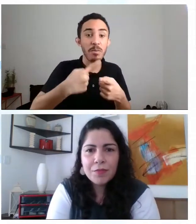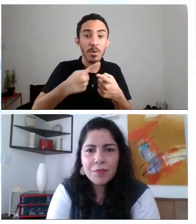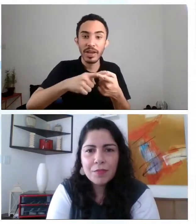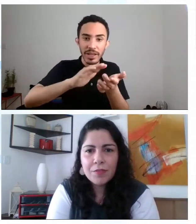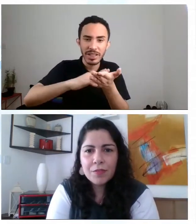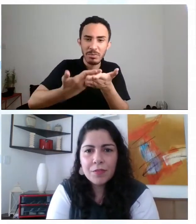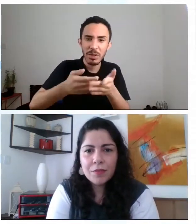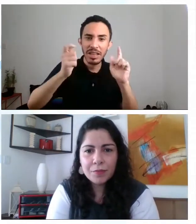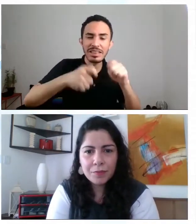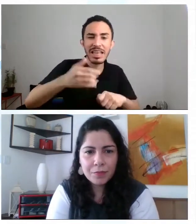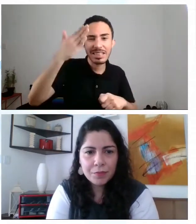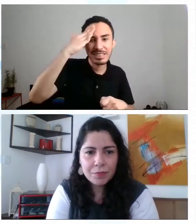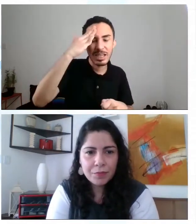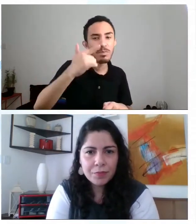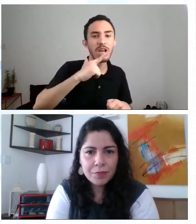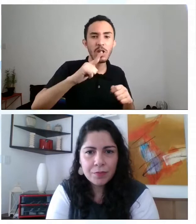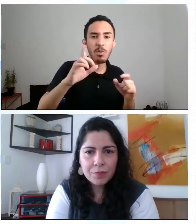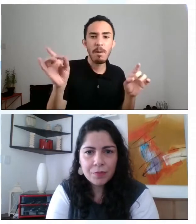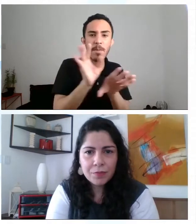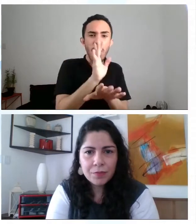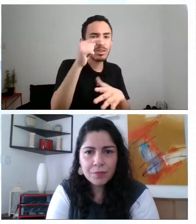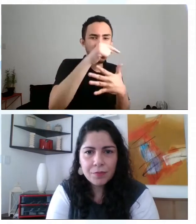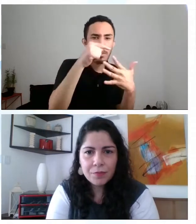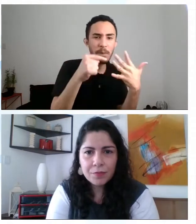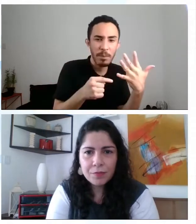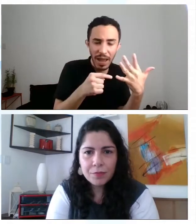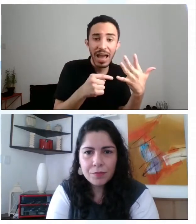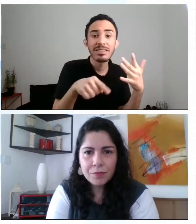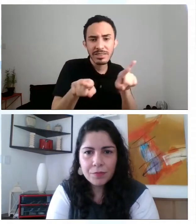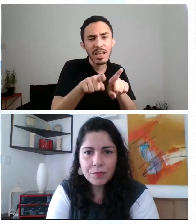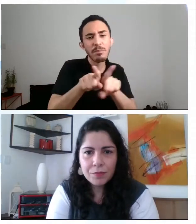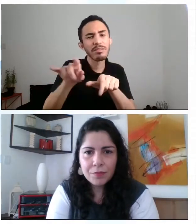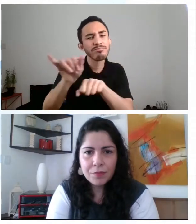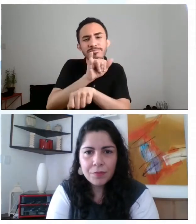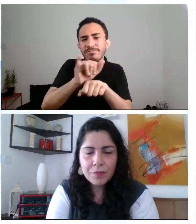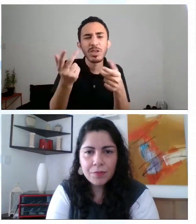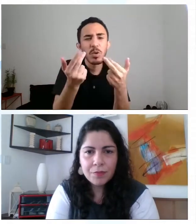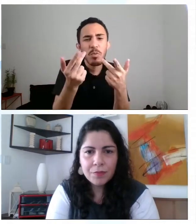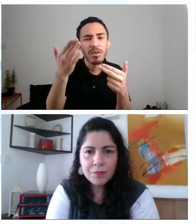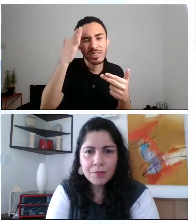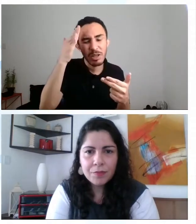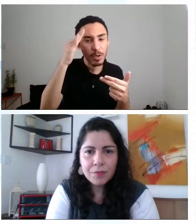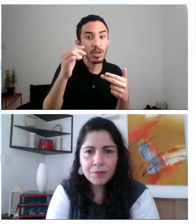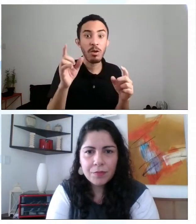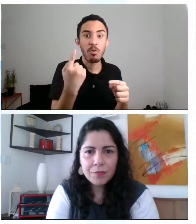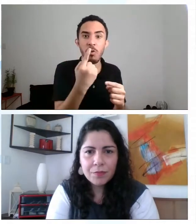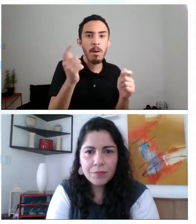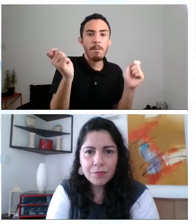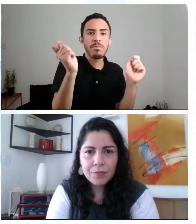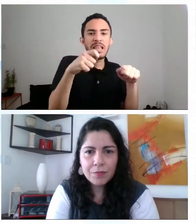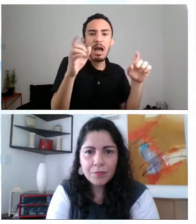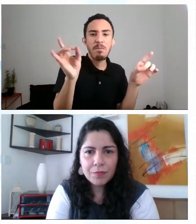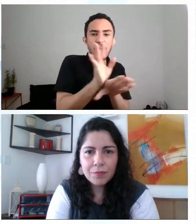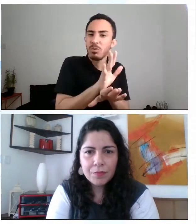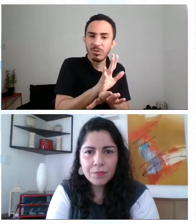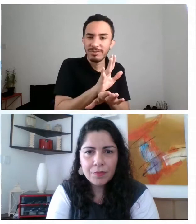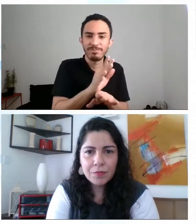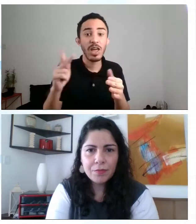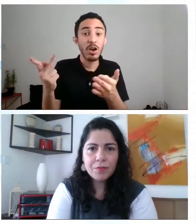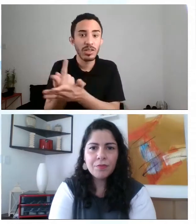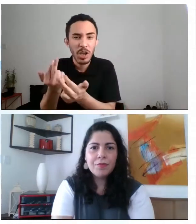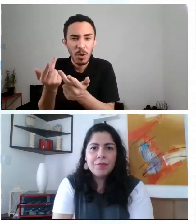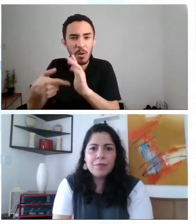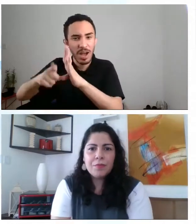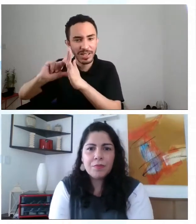saber a língua. Você tem uma série de ferramentas e técnicas que você precisa ser aplicada, como qualquer outra profissão. E você se depara com casos, assim como a